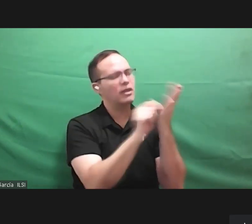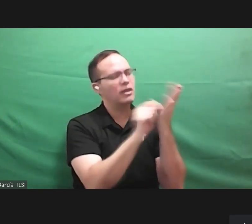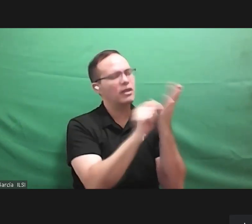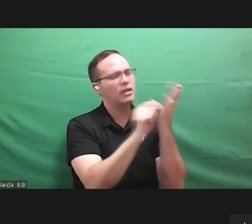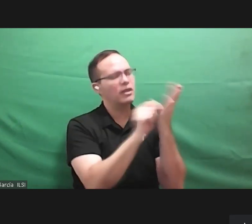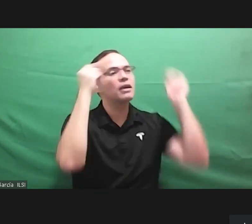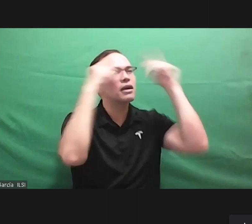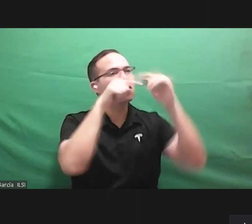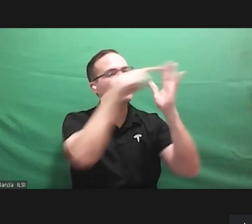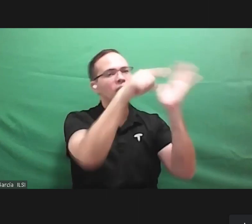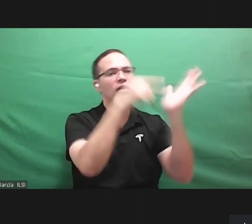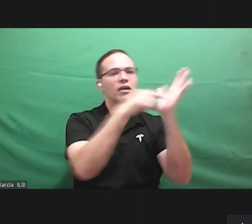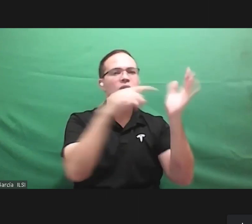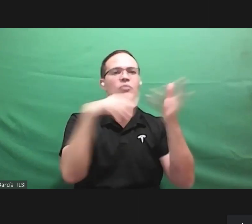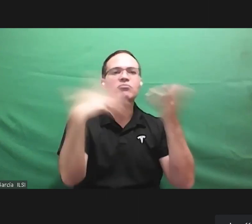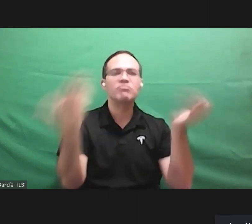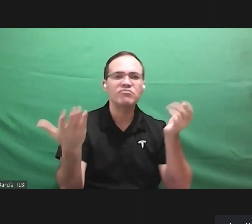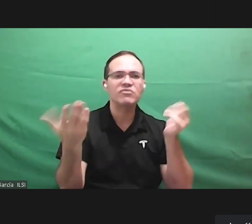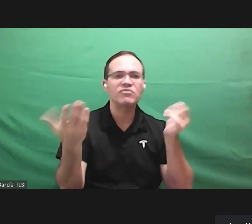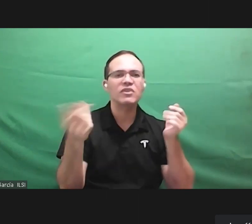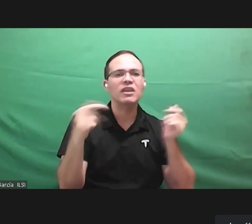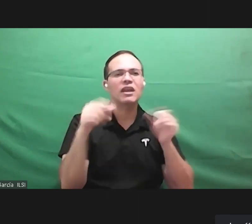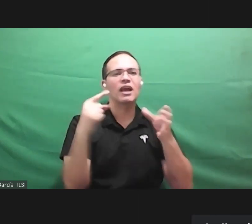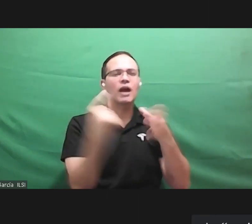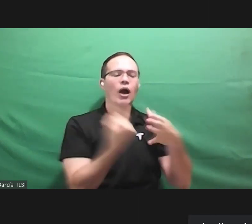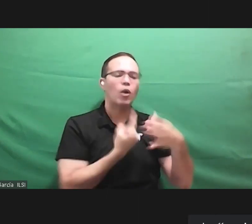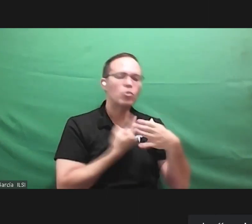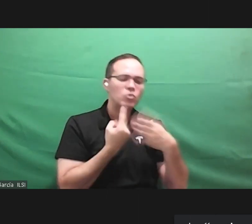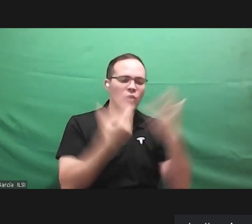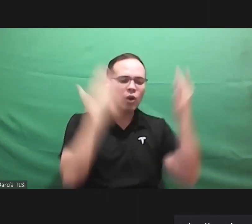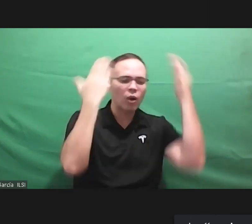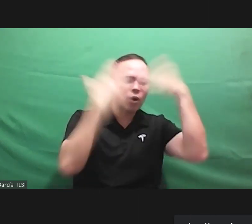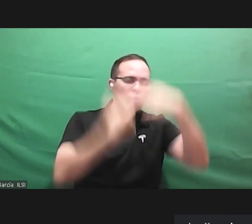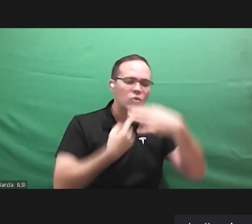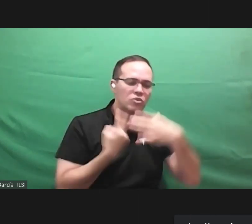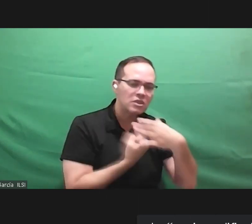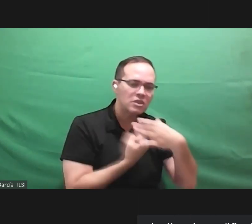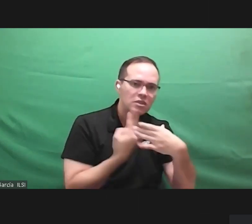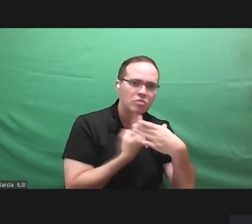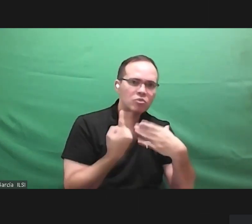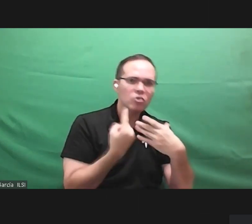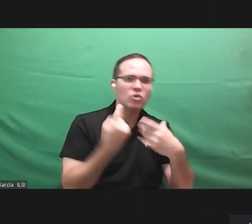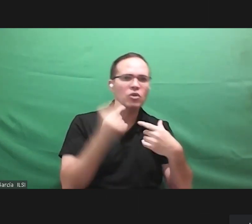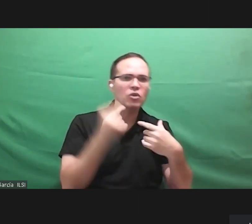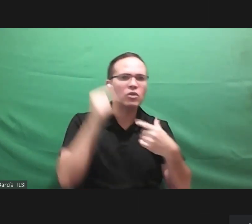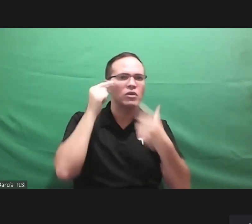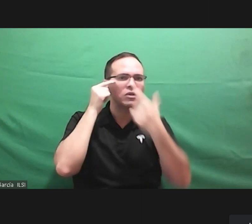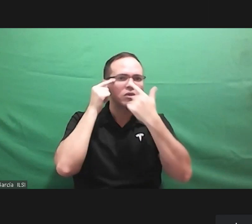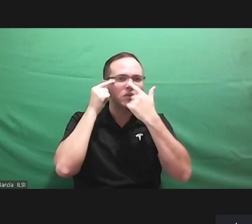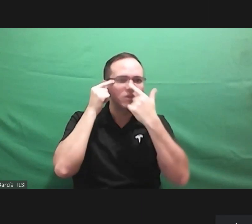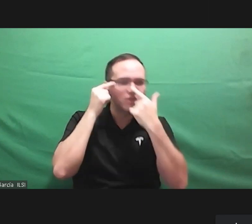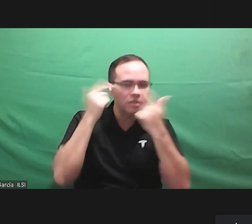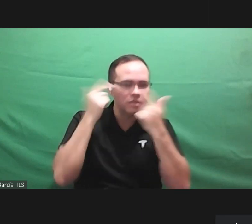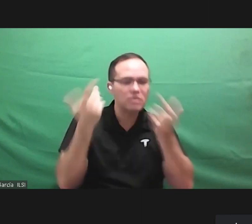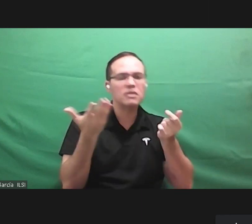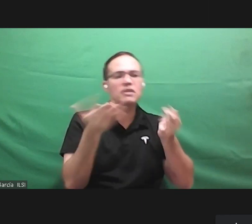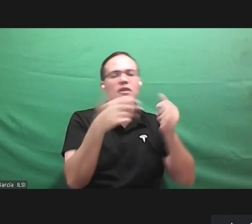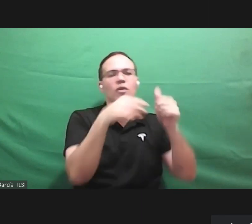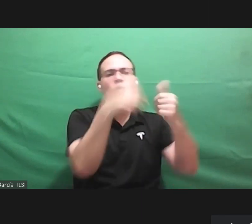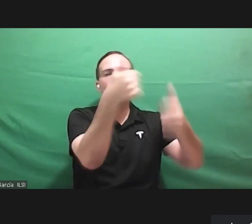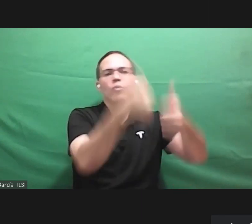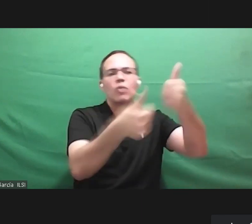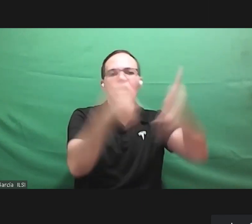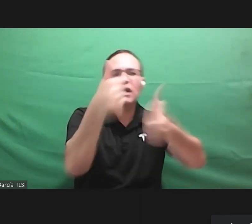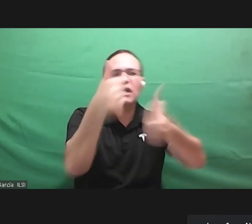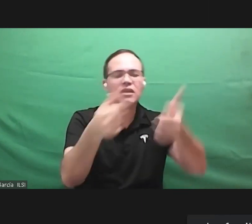síndrome de Down o que tenía autismo, los nombres, pero no son claros, digamos, en ese análisis de explicarle